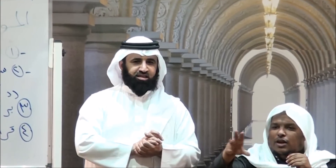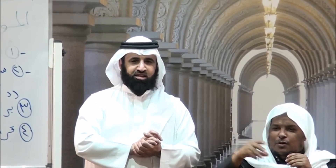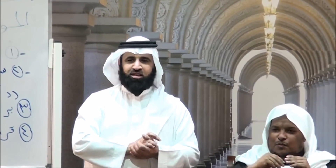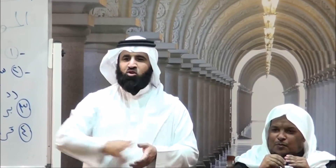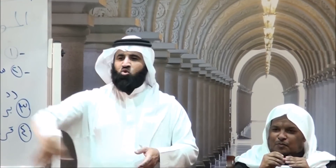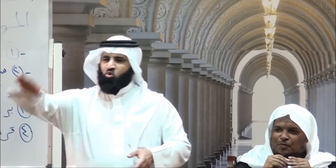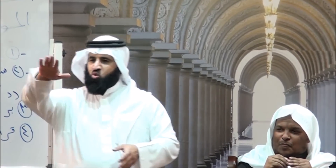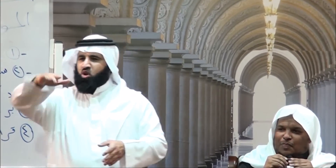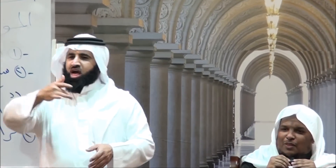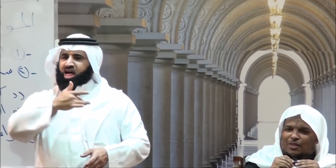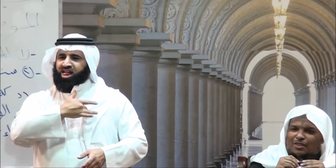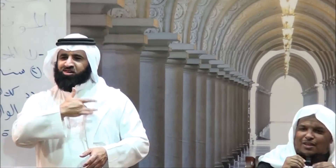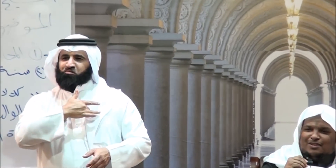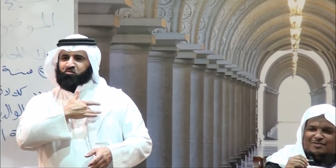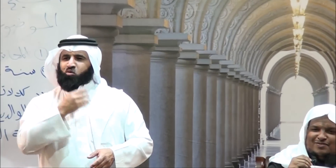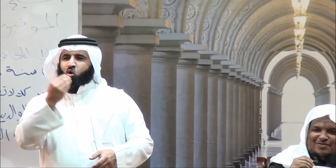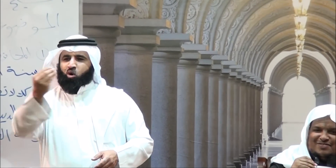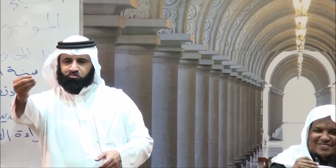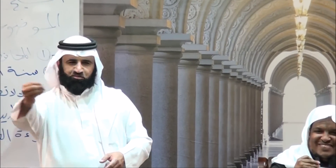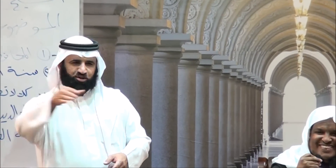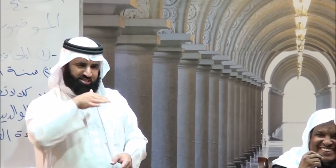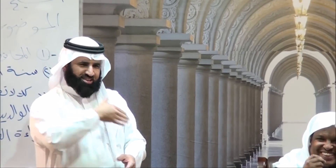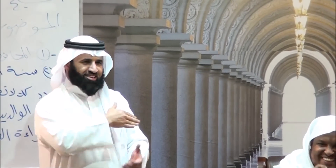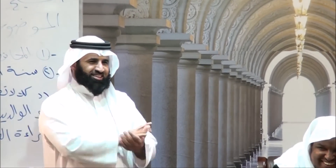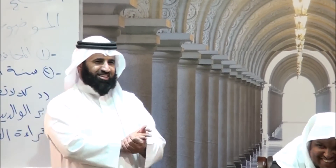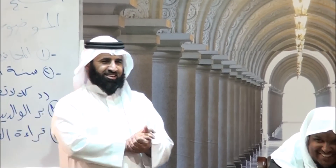امون عليكم. الله يقربك الكبير.